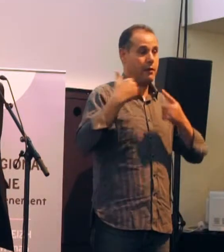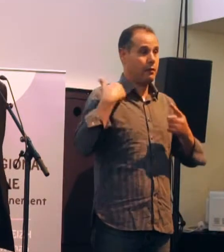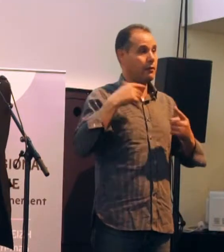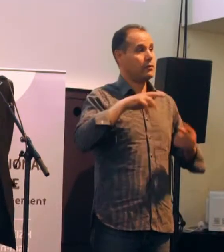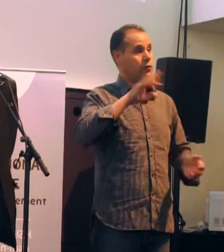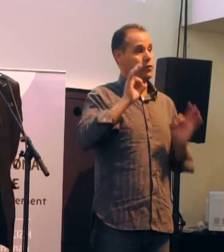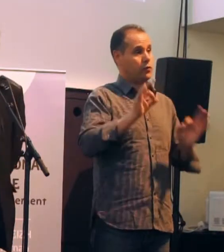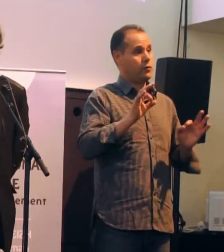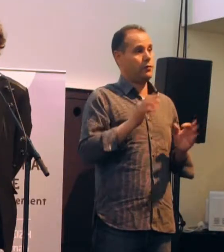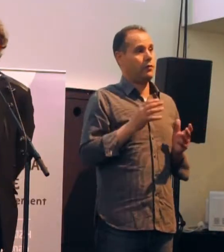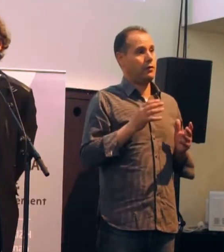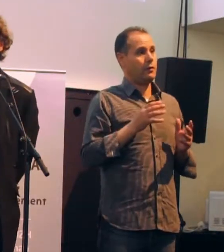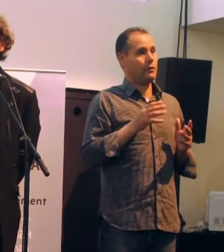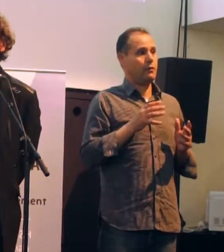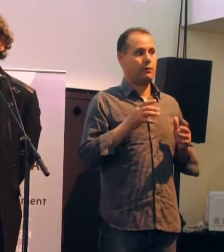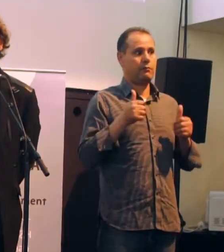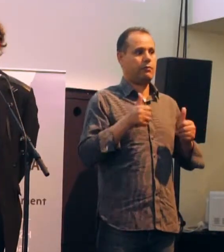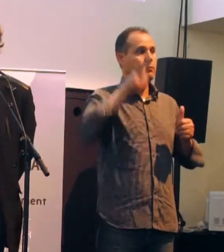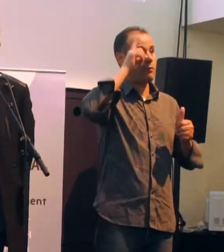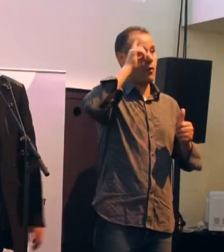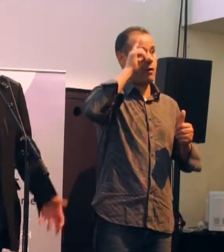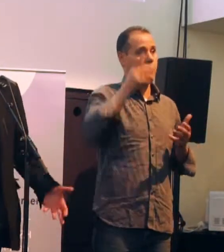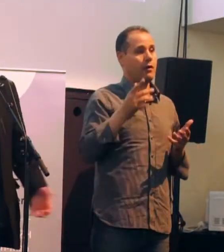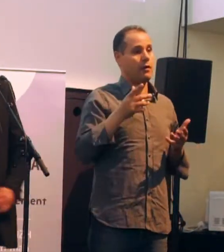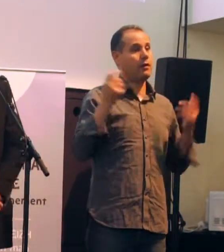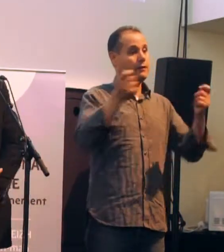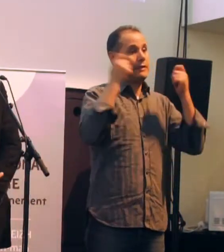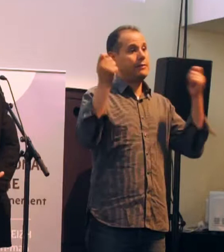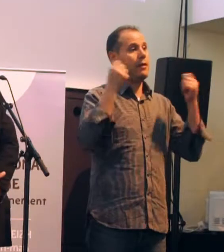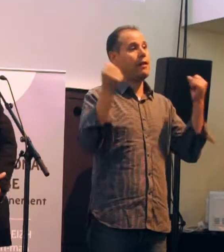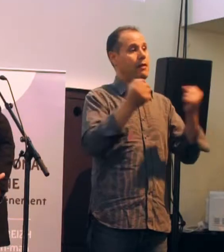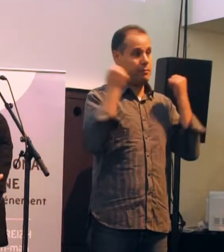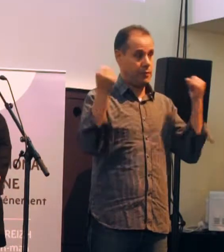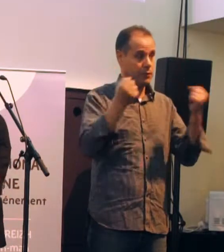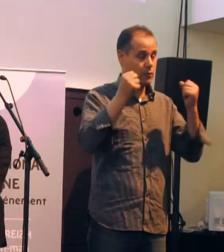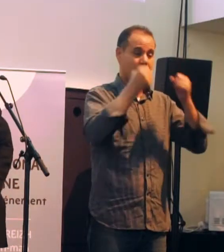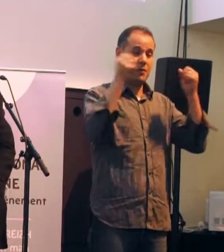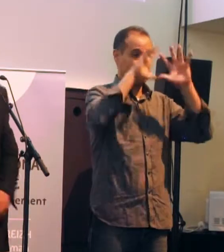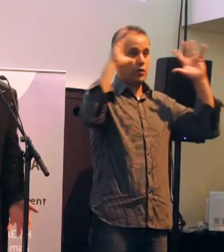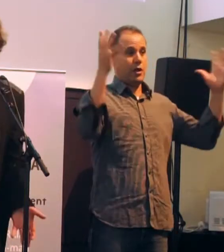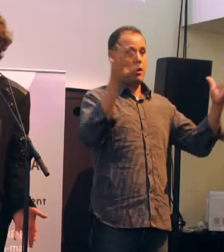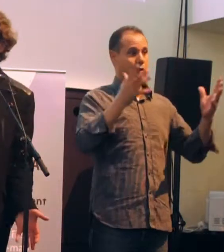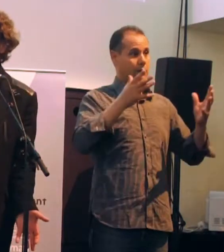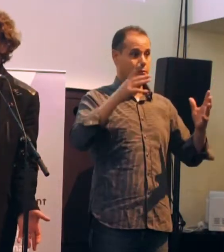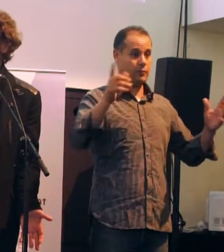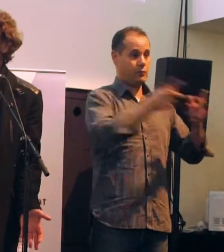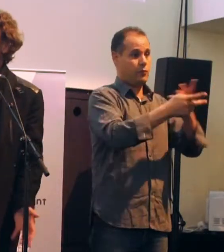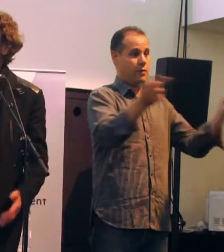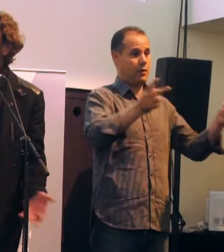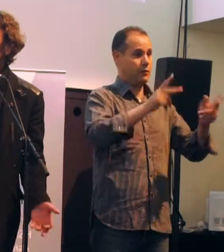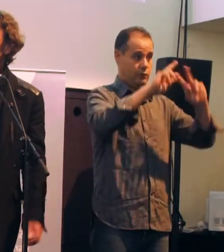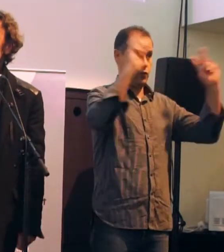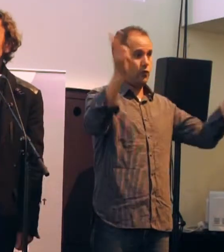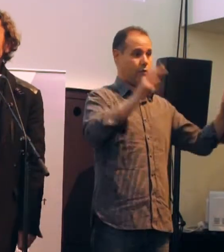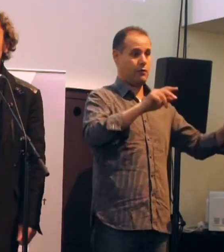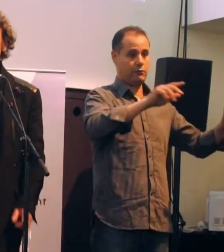prend certainement très bien parce que le festival d'animation et l'animation en général, ça s'adresse vraiment à tous les publics. Vous